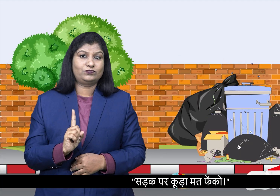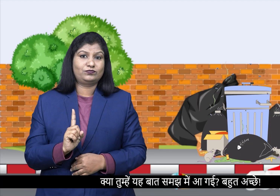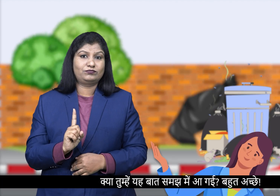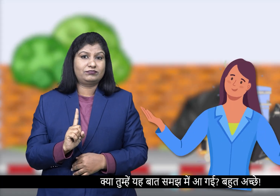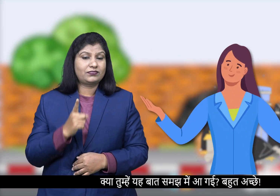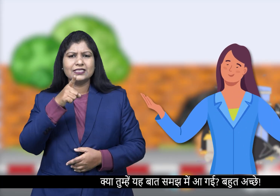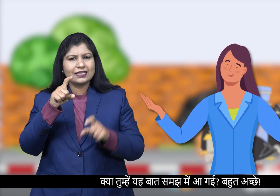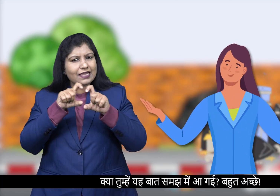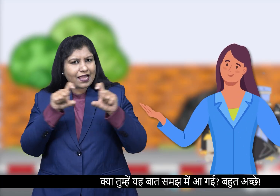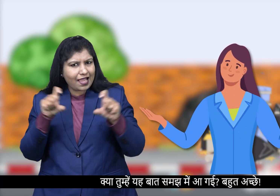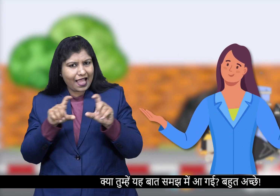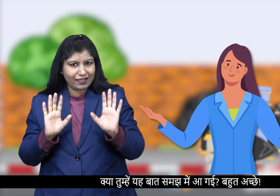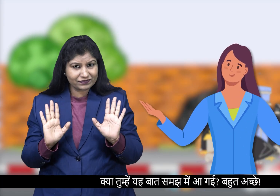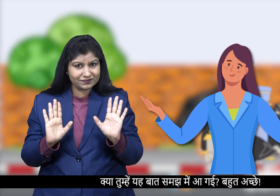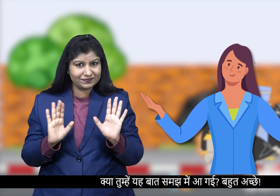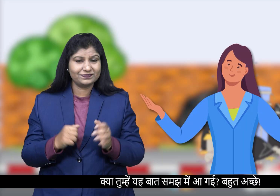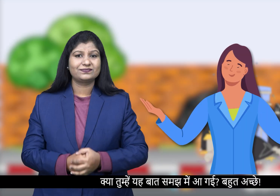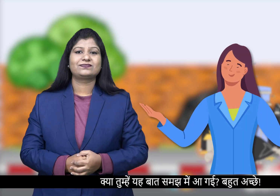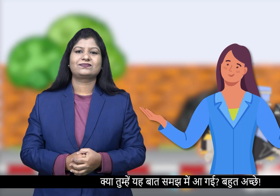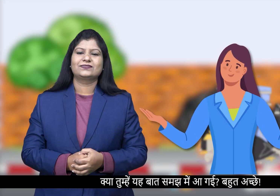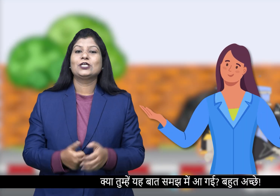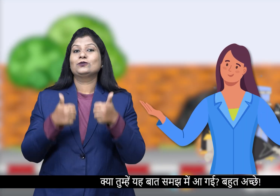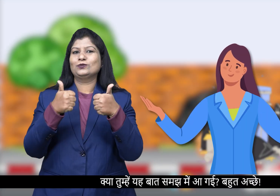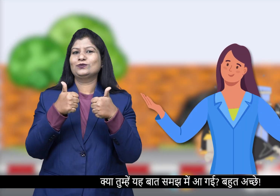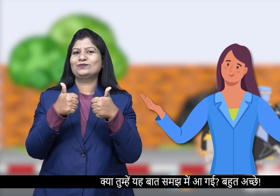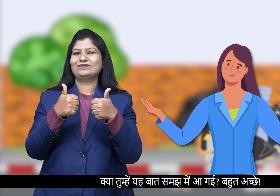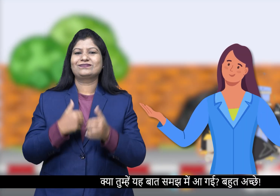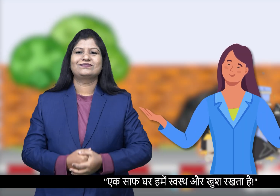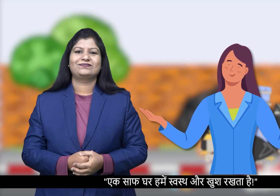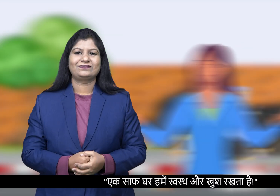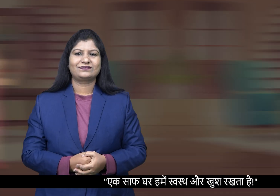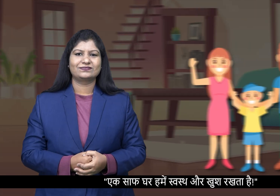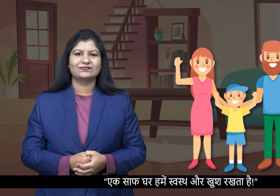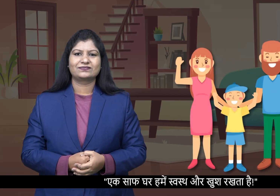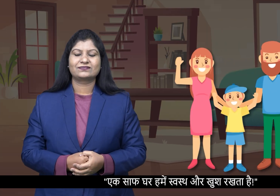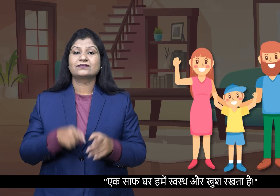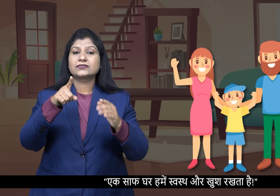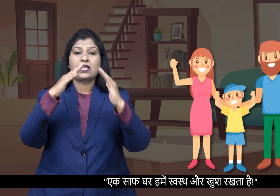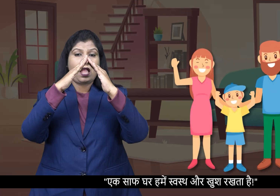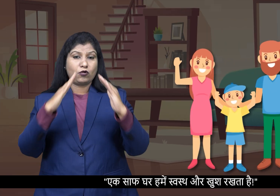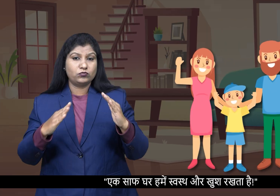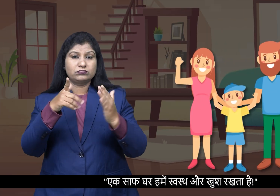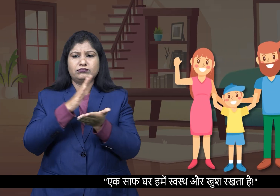क्या तुम्हें ये बात समझ में आ गई? बहुत अच्छे। एक साफ घर हमें स्वस्थ और खुश रखता